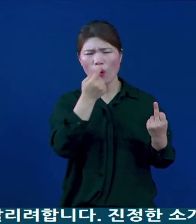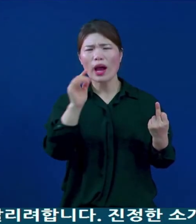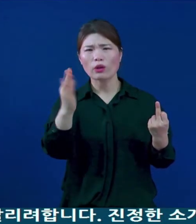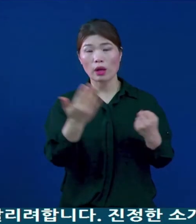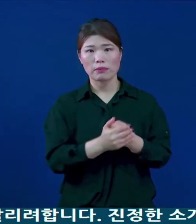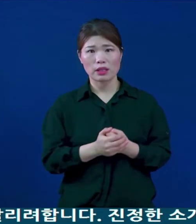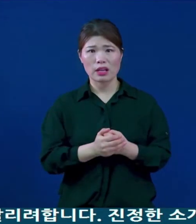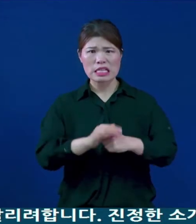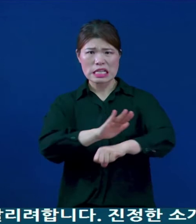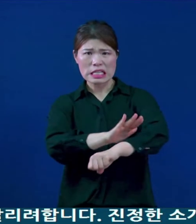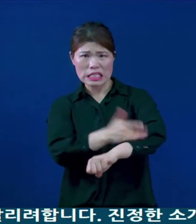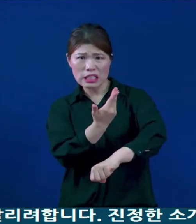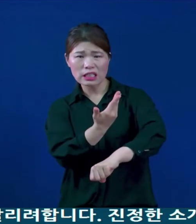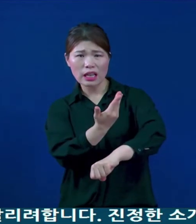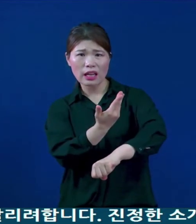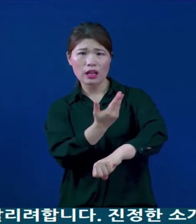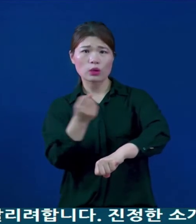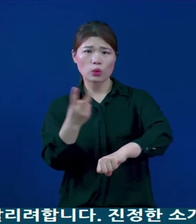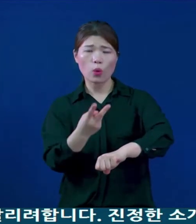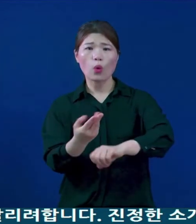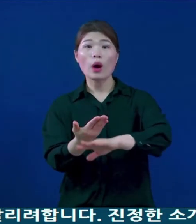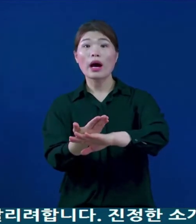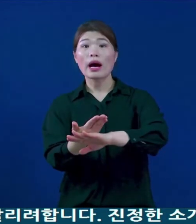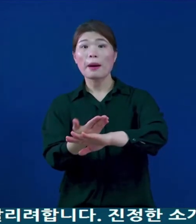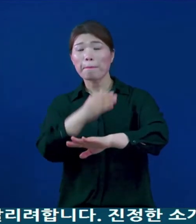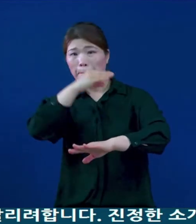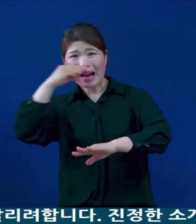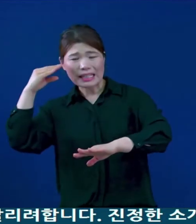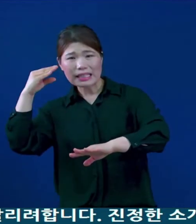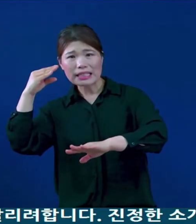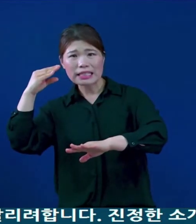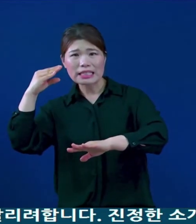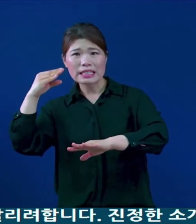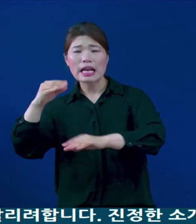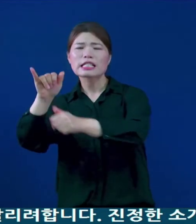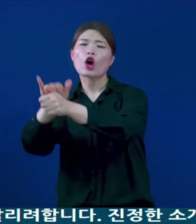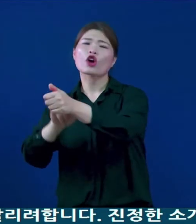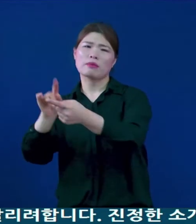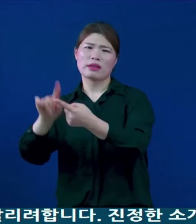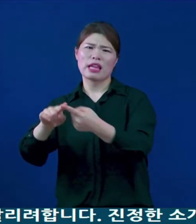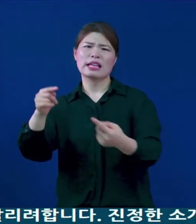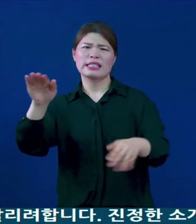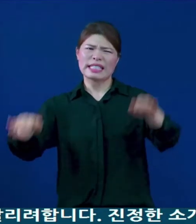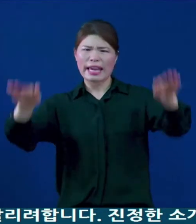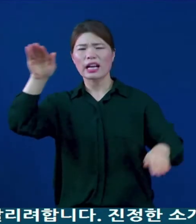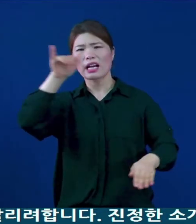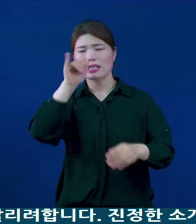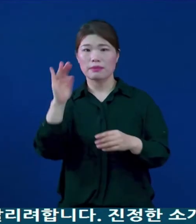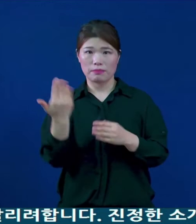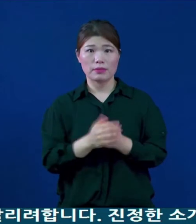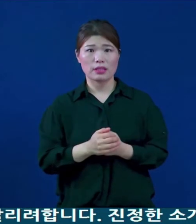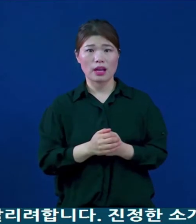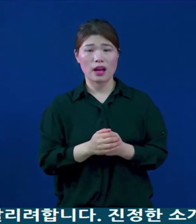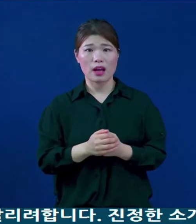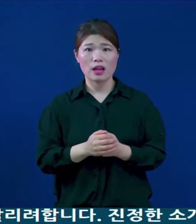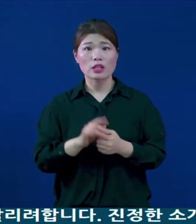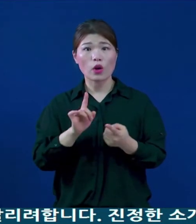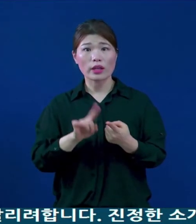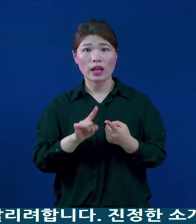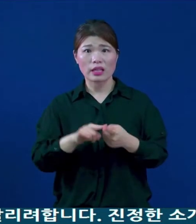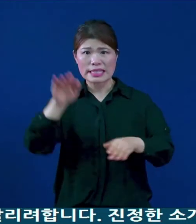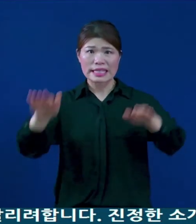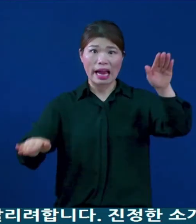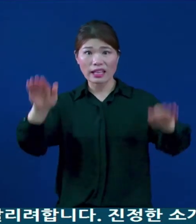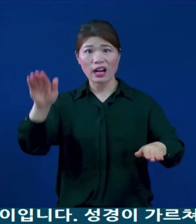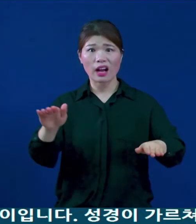그릇된 도발과 바른 섬김에는 차이가 있습니다. 잘못된 포교 행위와 아름다운 진리의 소개꾼에는 커다란 차이가